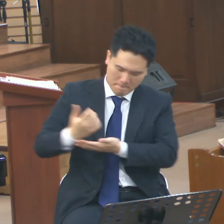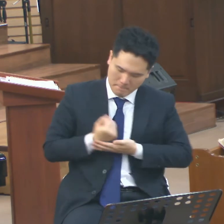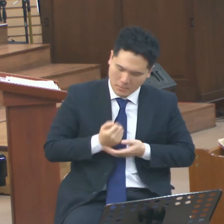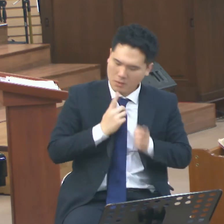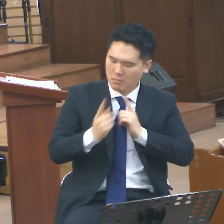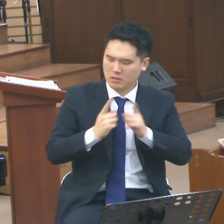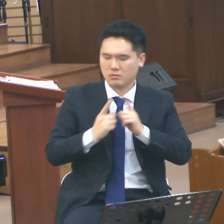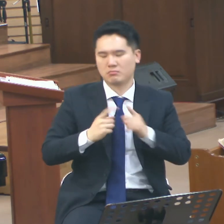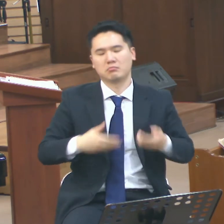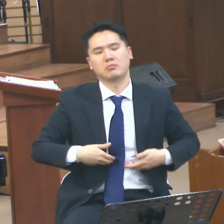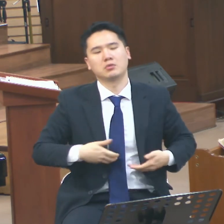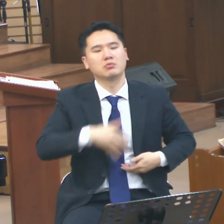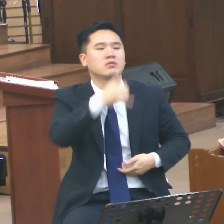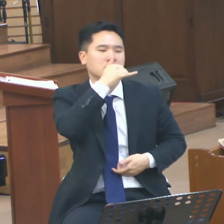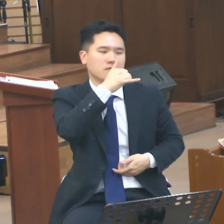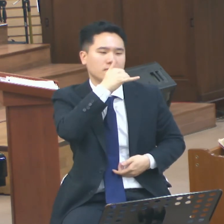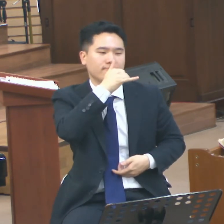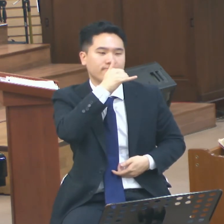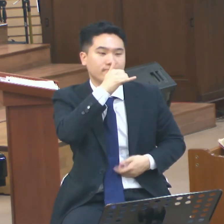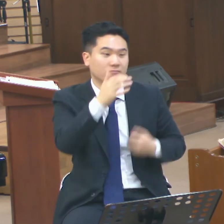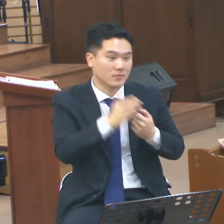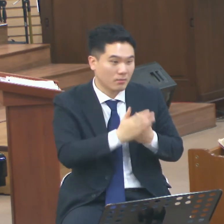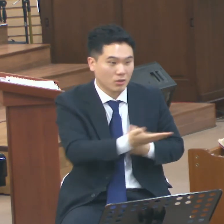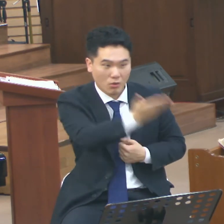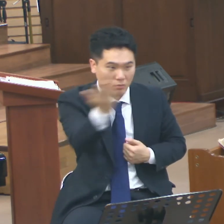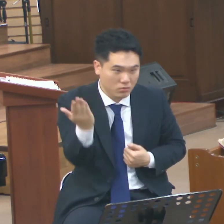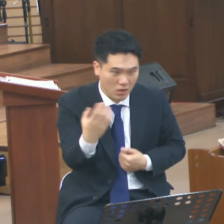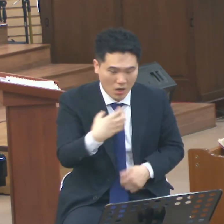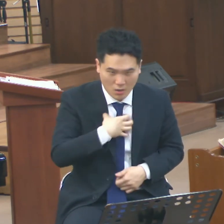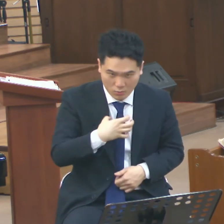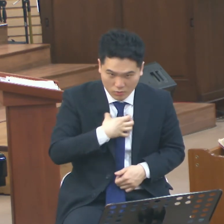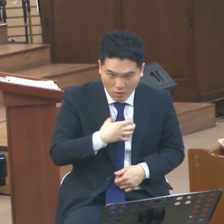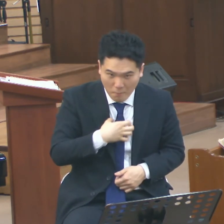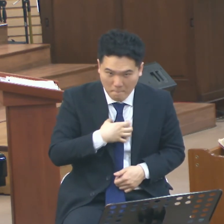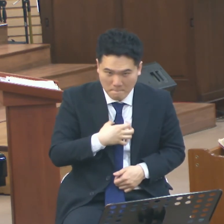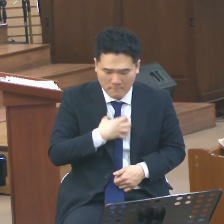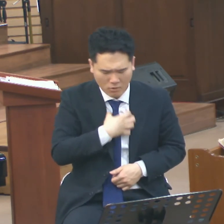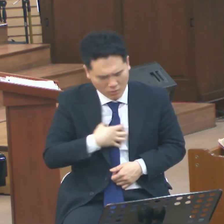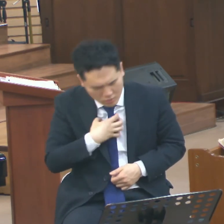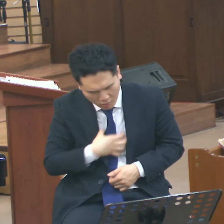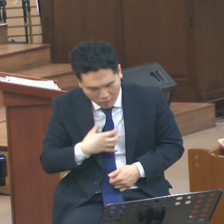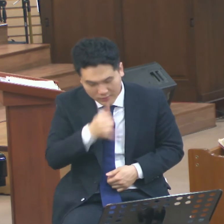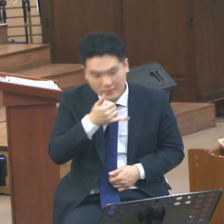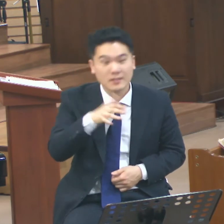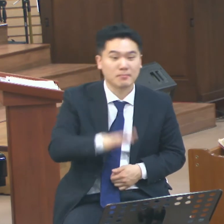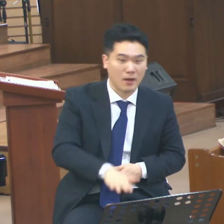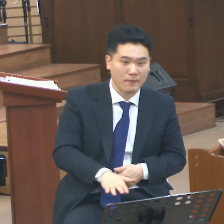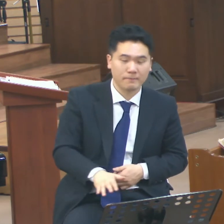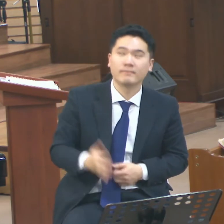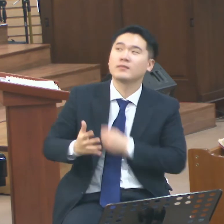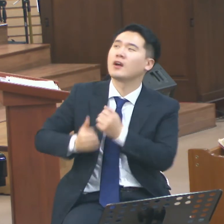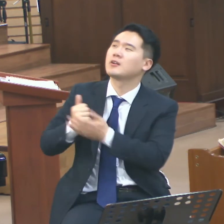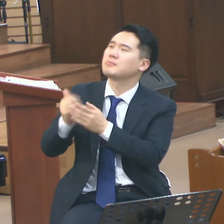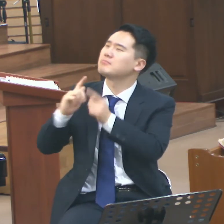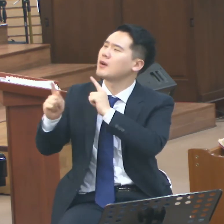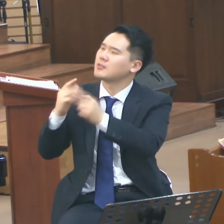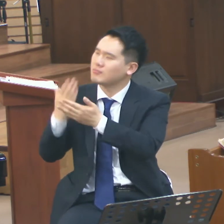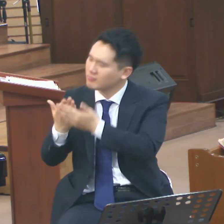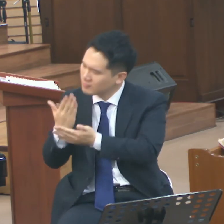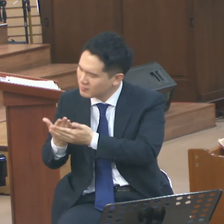있어요. 그 말씀 때문에 때로는 위기가 있지만 우리가 말씀을 달라고 하나님 앞에 부르짖는 거예요.